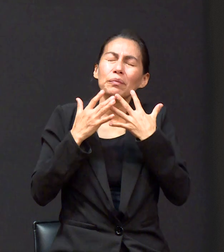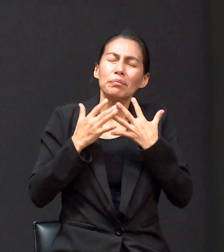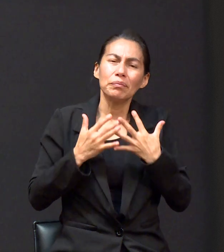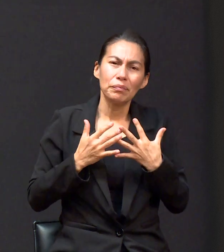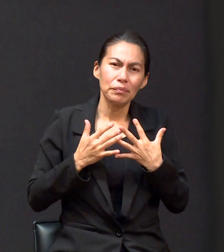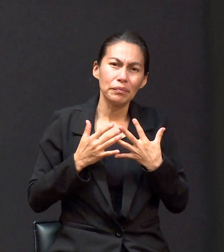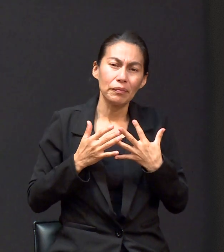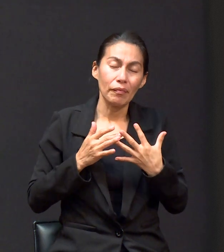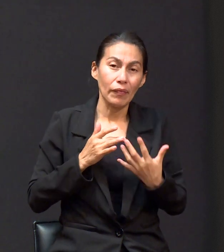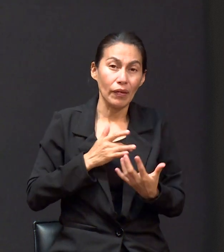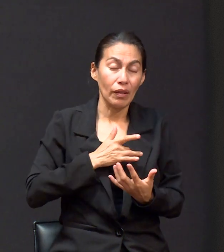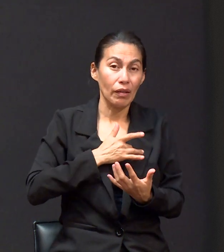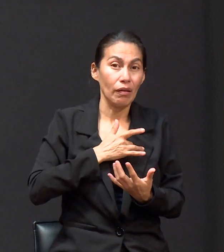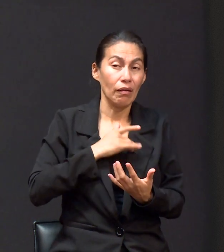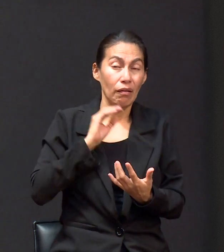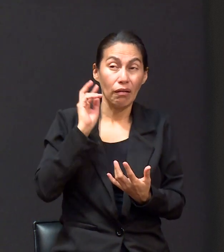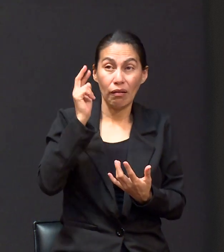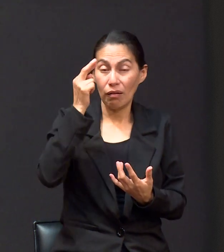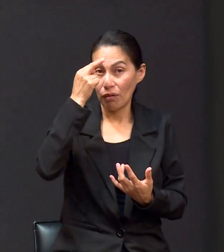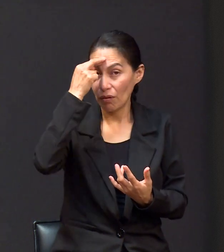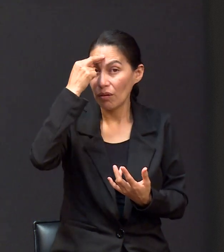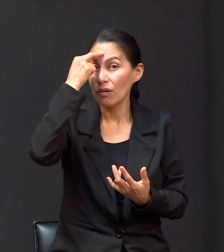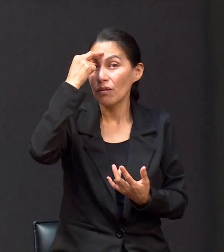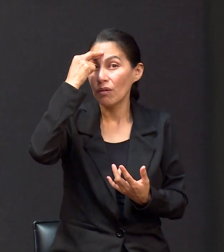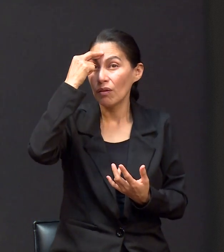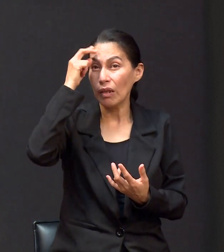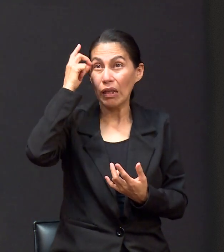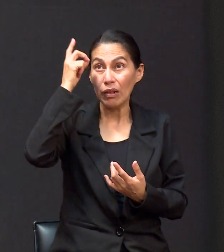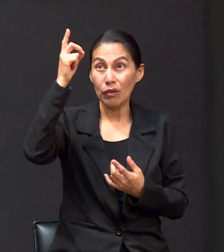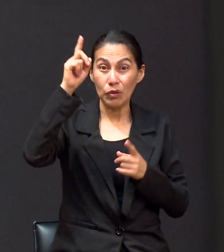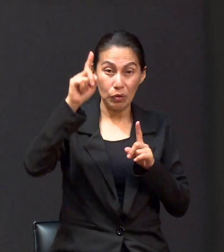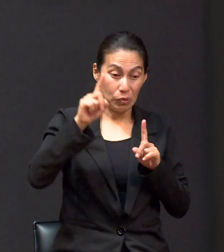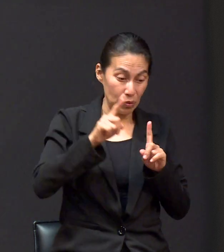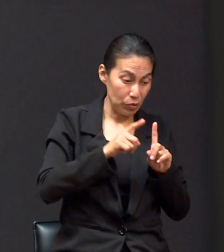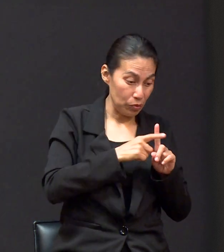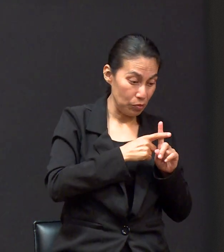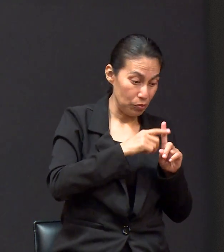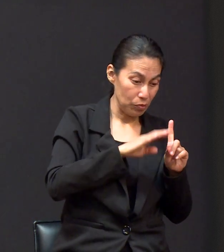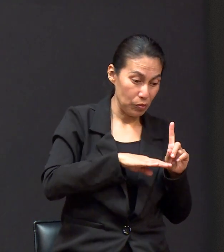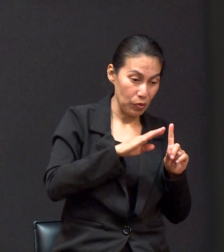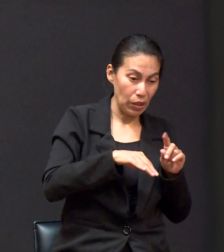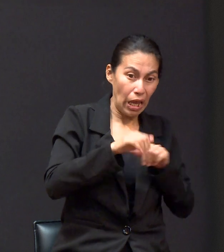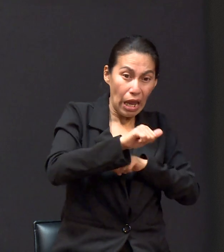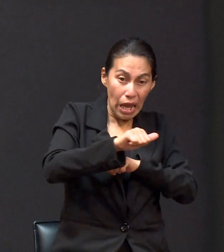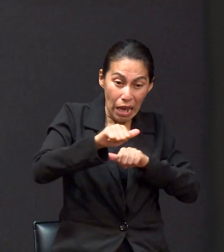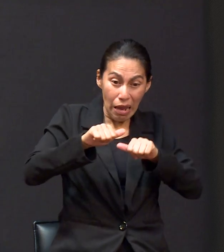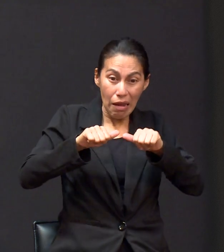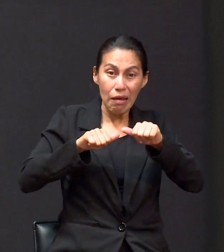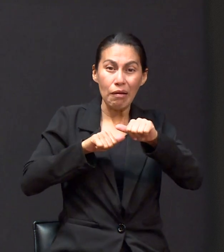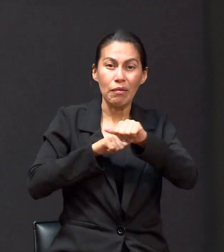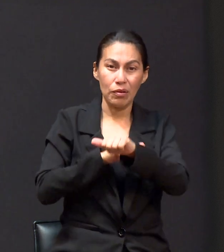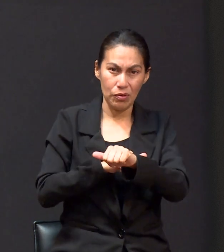paz y me hace recordar que Dios murió por mí.